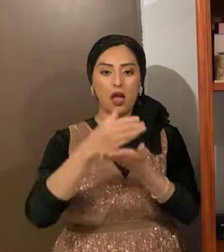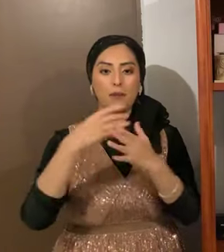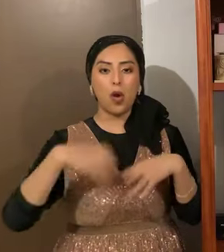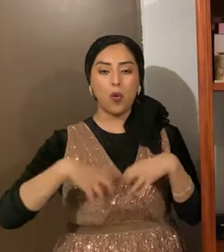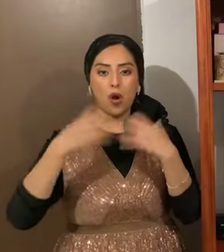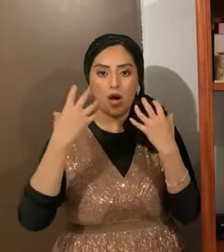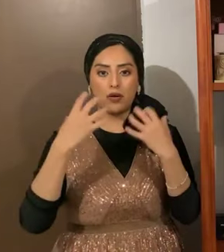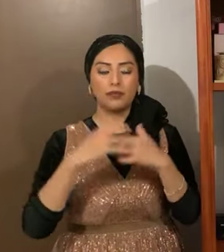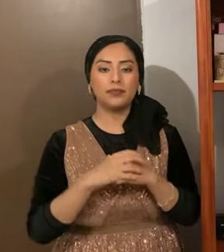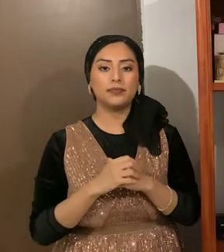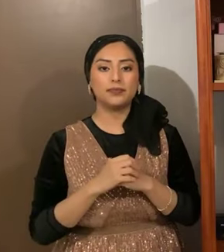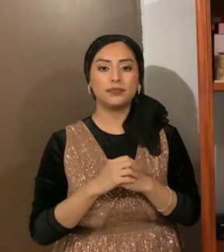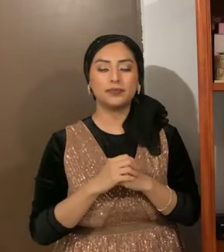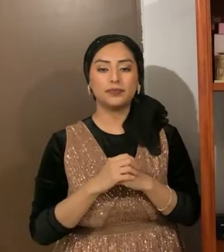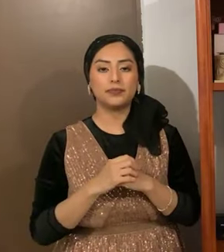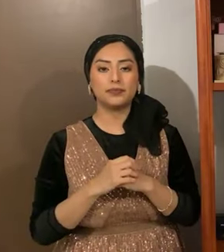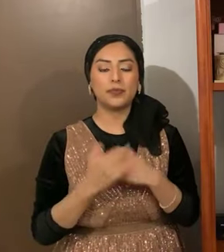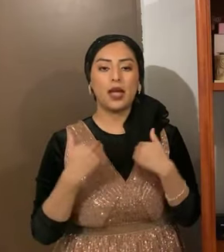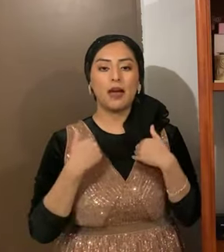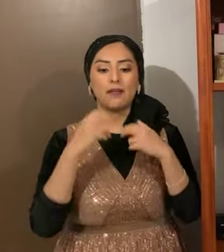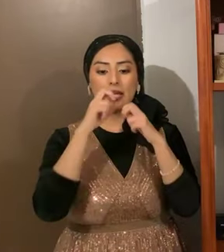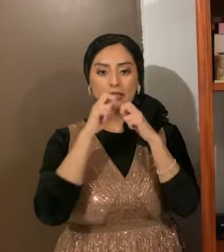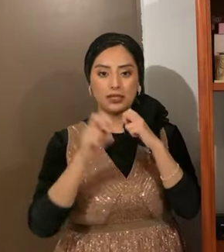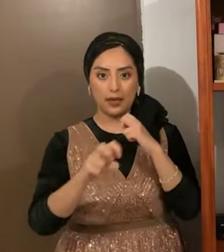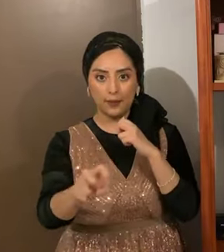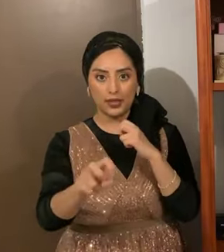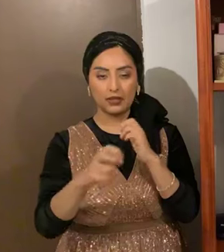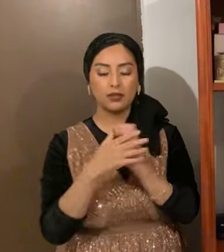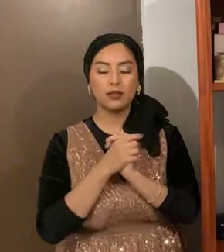ira. Y al ladito está la serpiente.